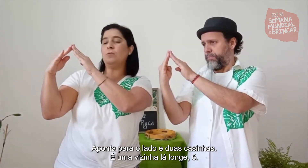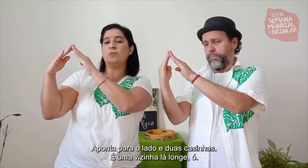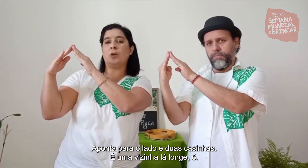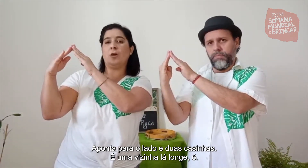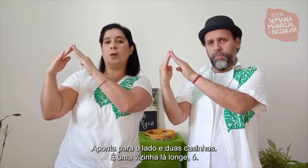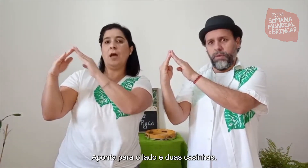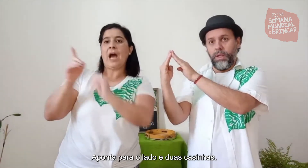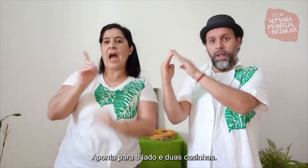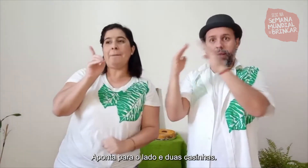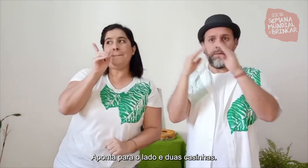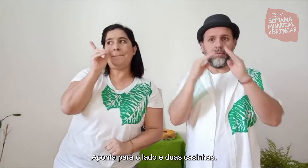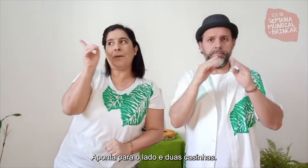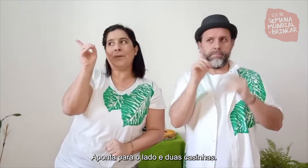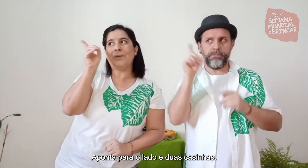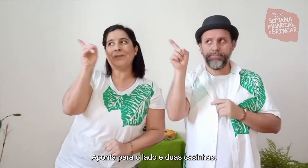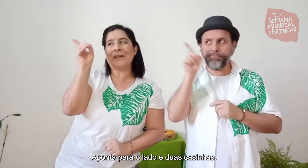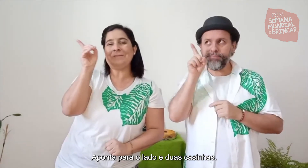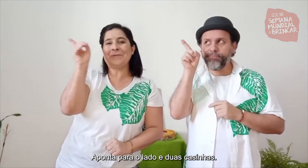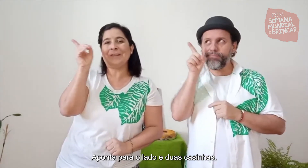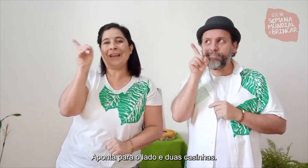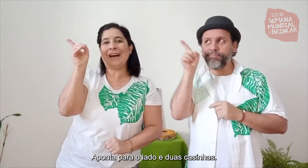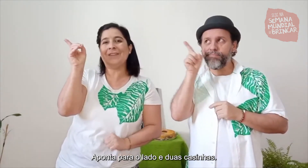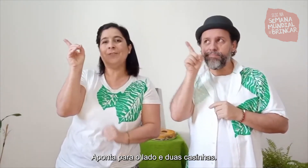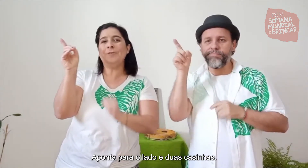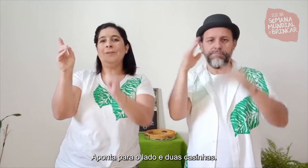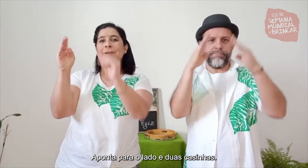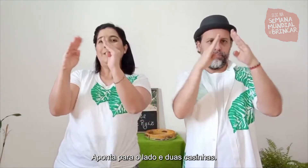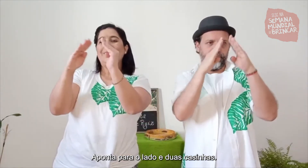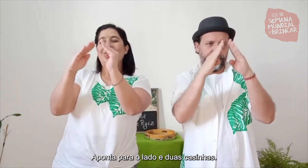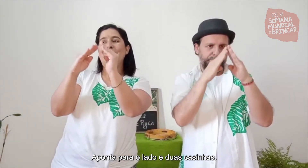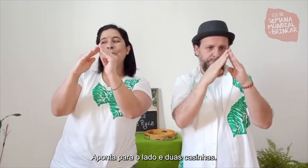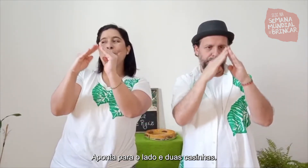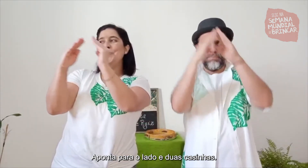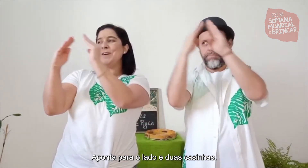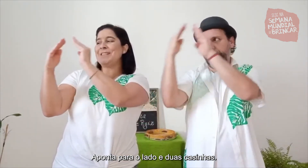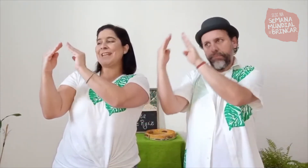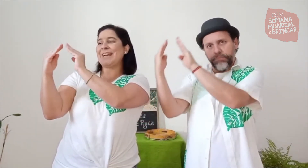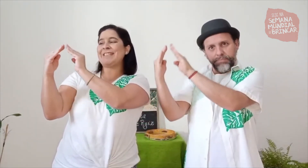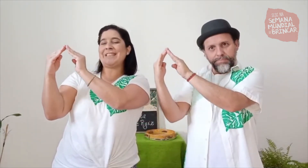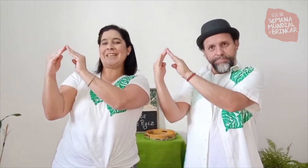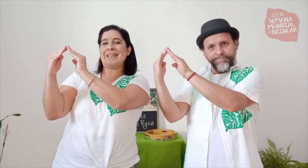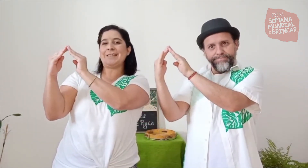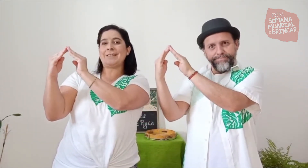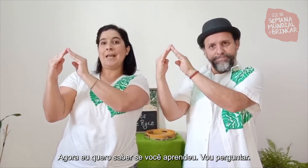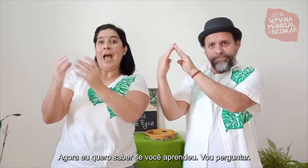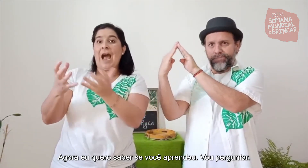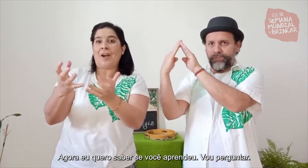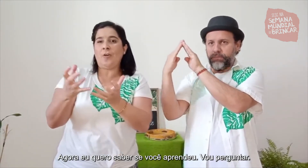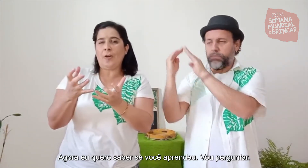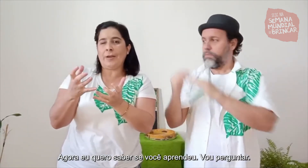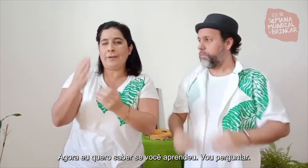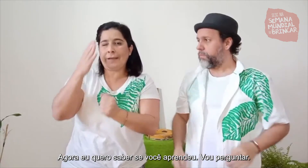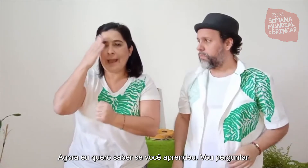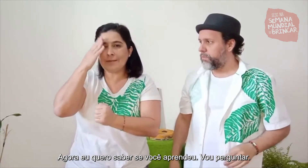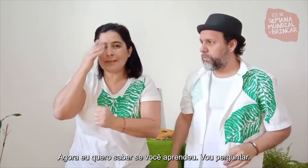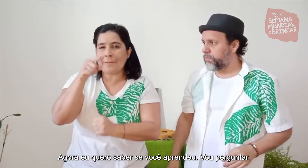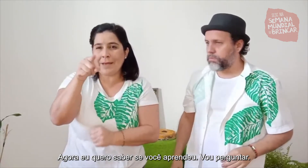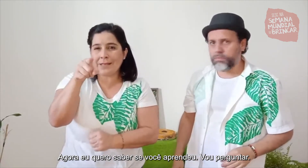ó. Aponta para o lado e duas casinhas. Agora eu quero saber se